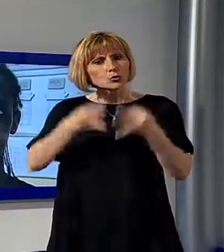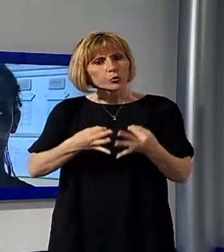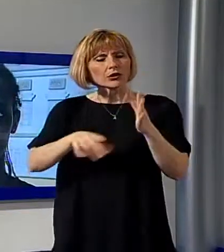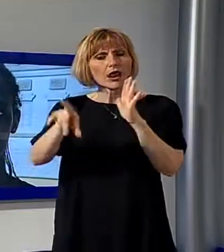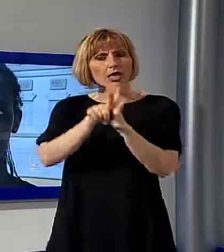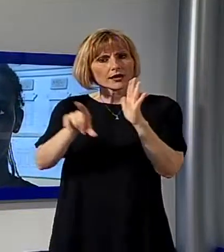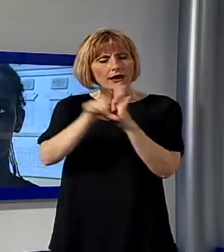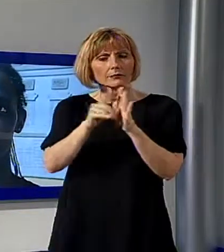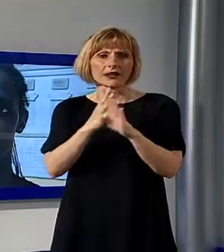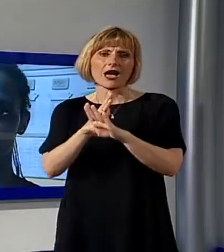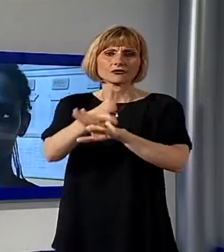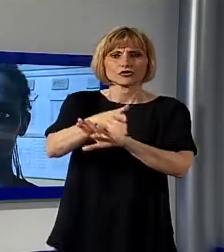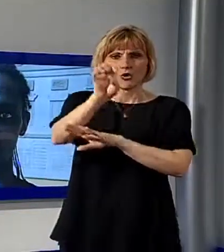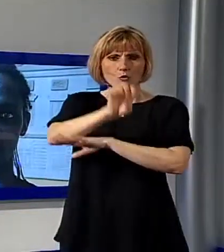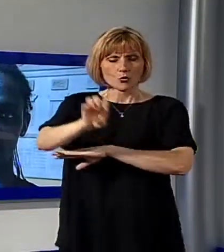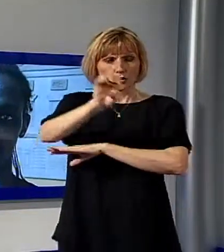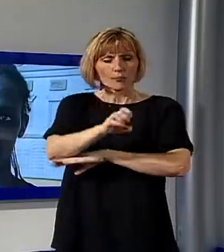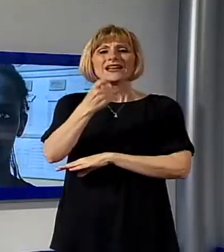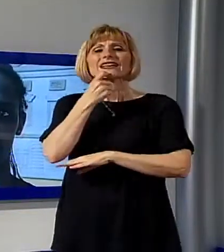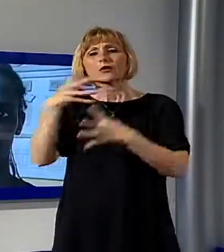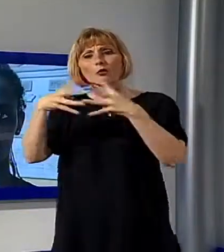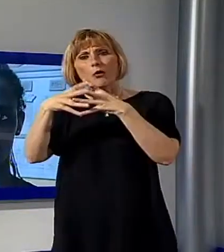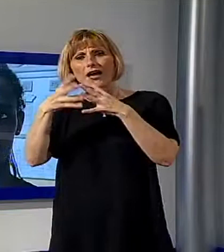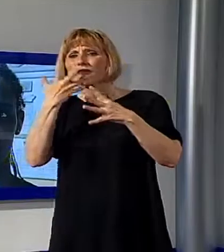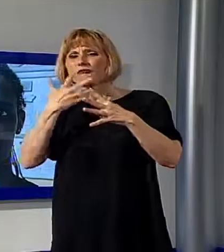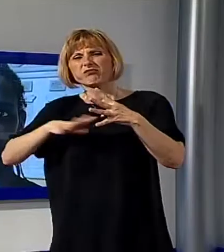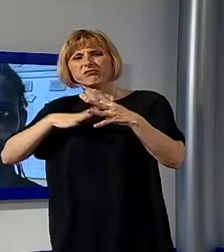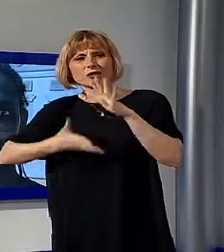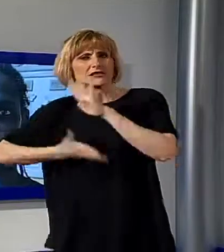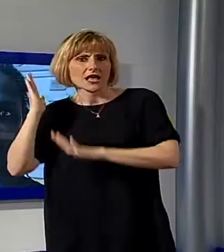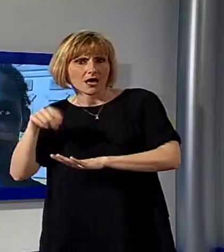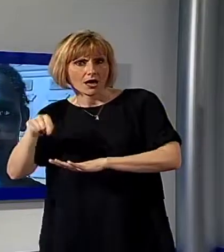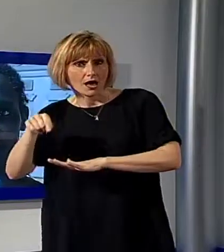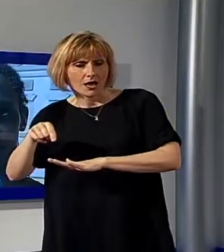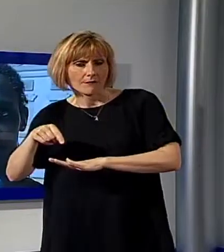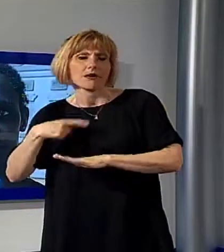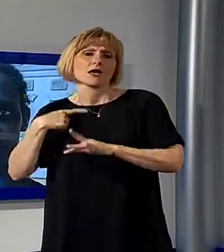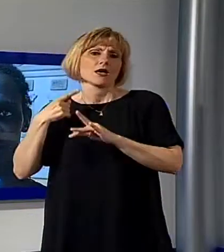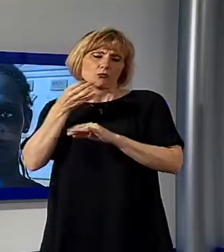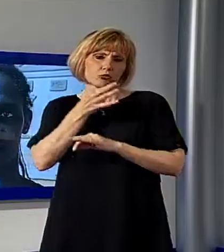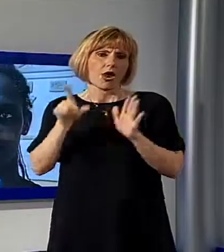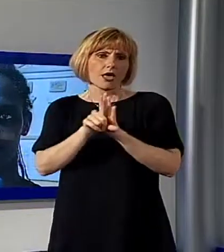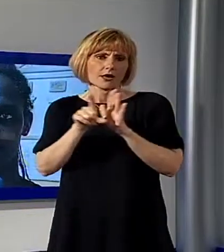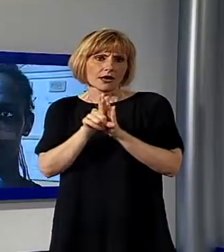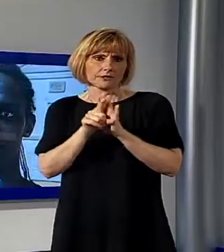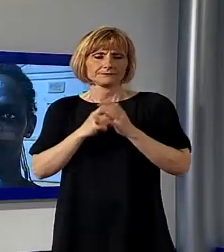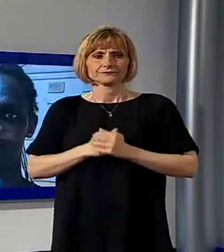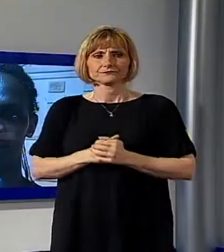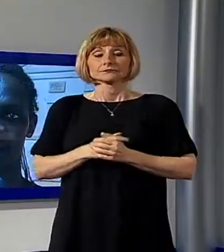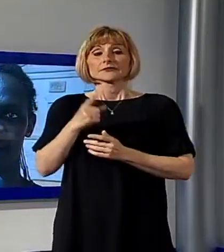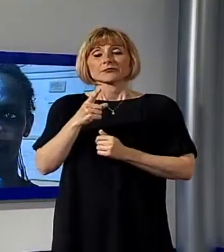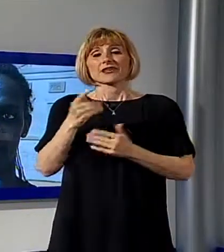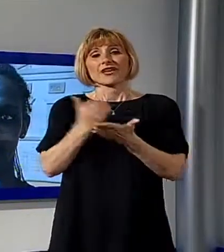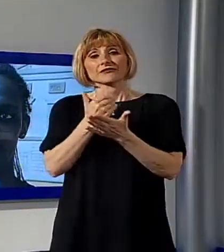legali per l'accesso all'Europa, per coloro che fuggono da guerre, persecuzioni e subiscono maltrattamenti e povertà nel mondo.